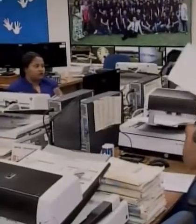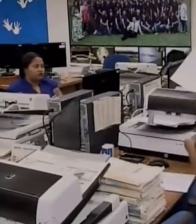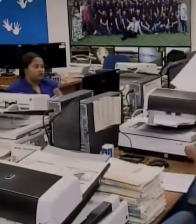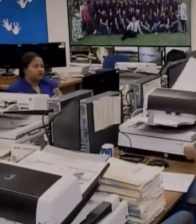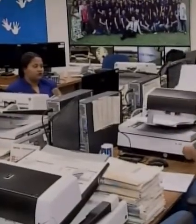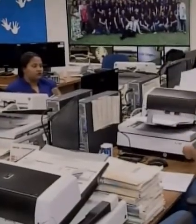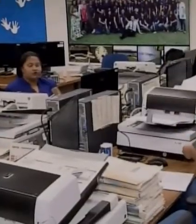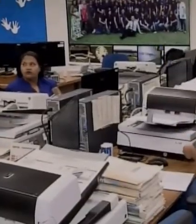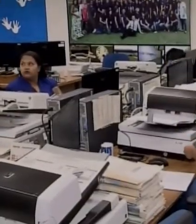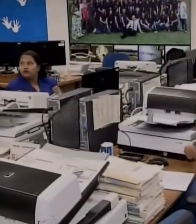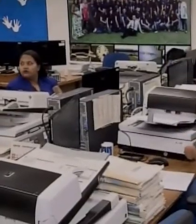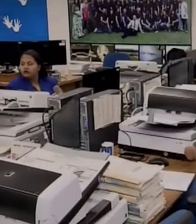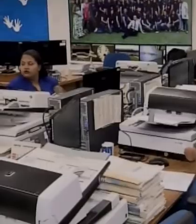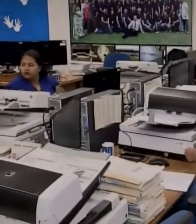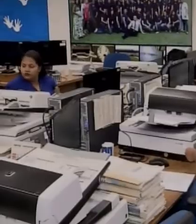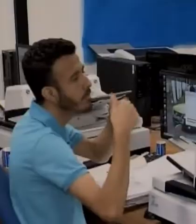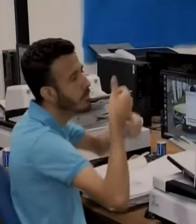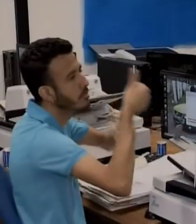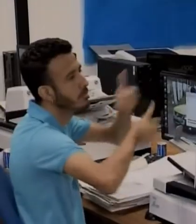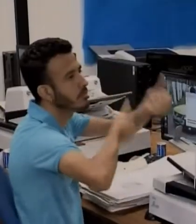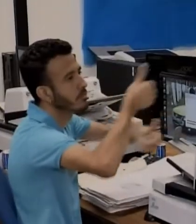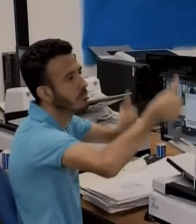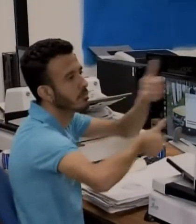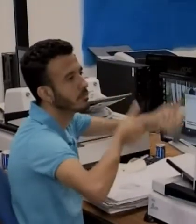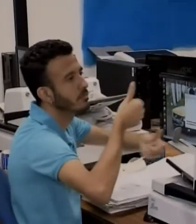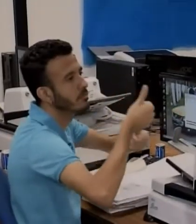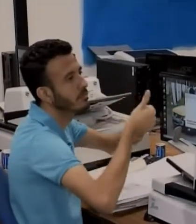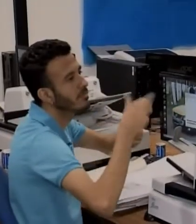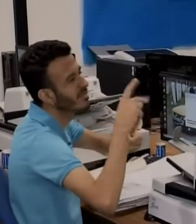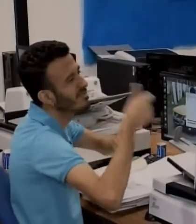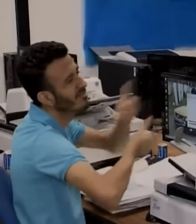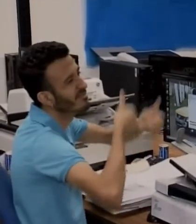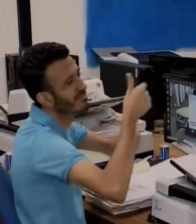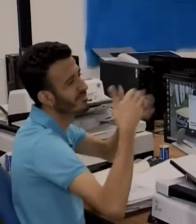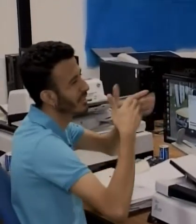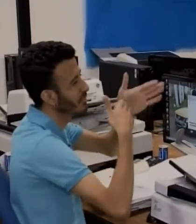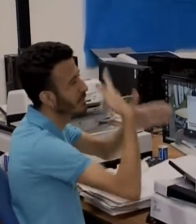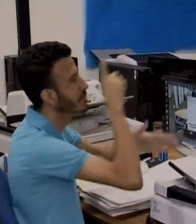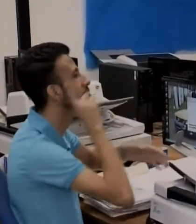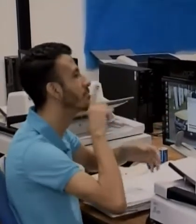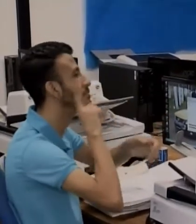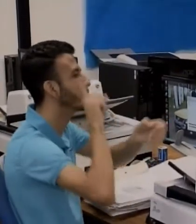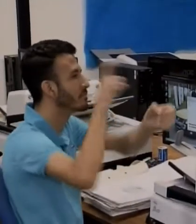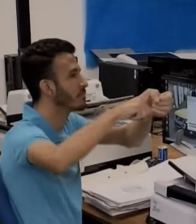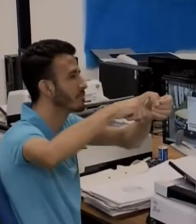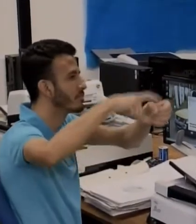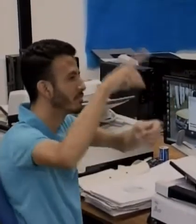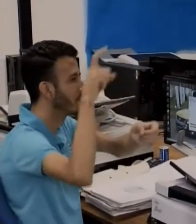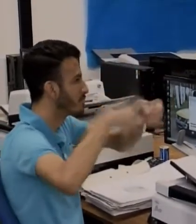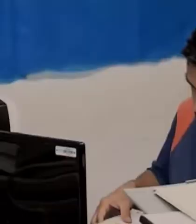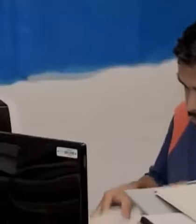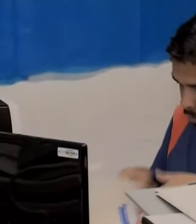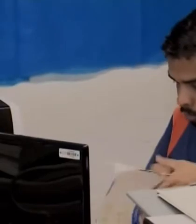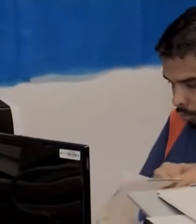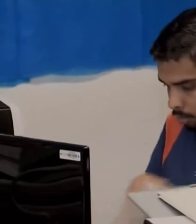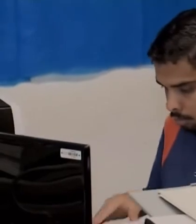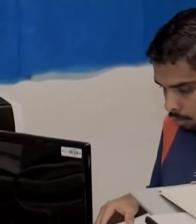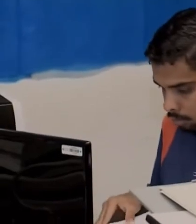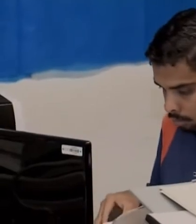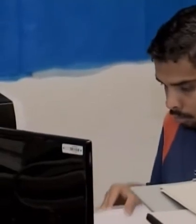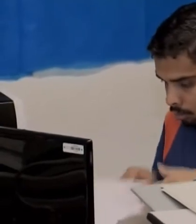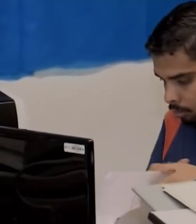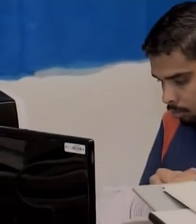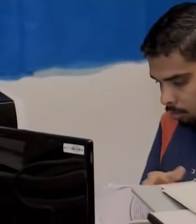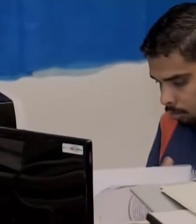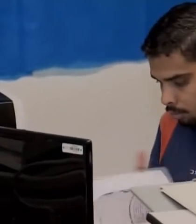São 148 funcionários. O trabalho de inclusão com surdos mudos é feito desde 2009. Com o